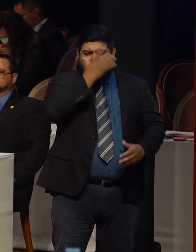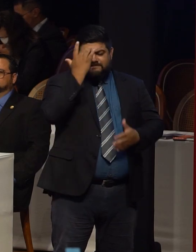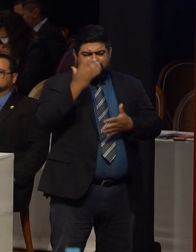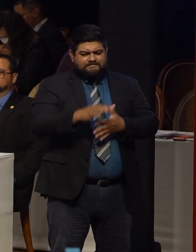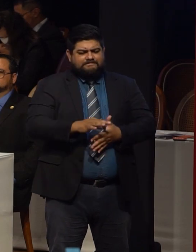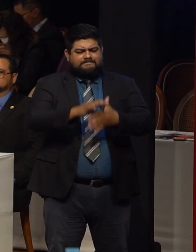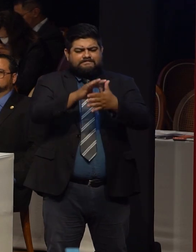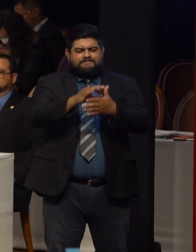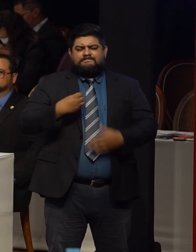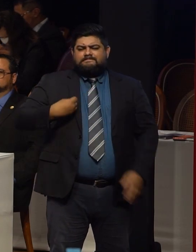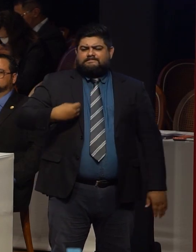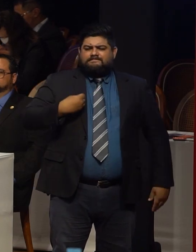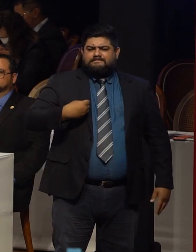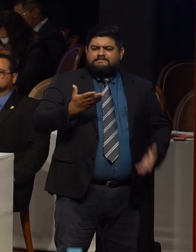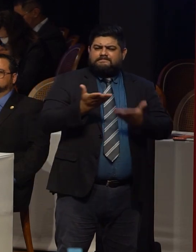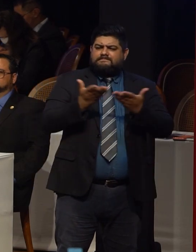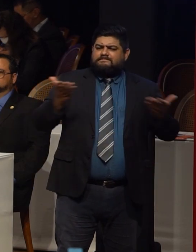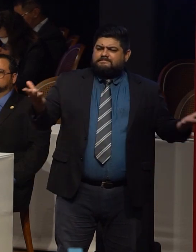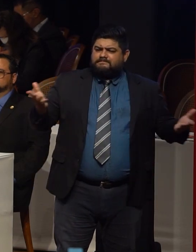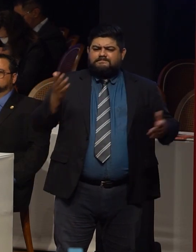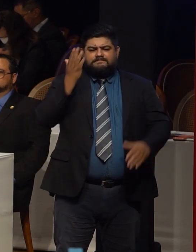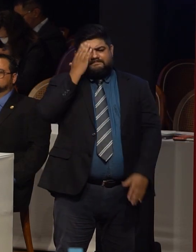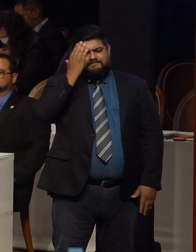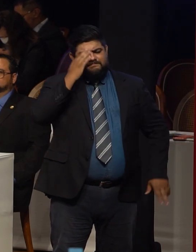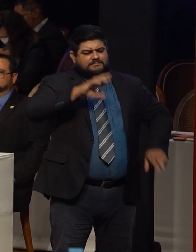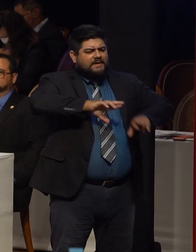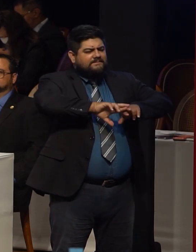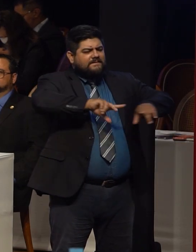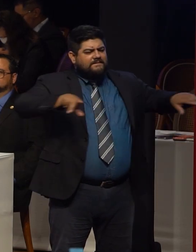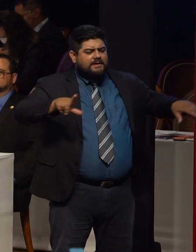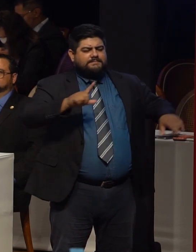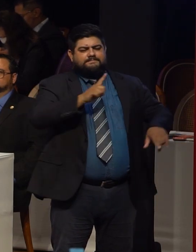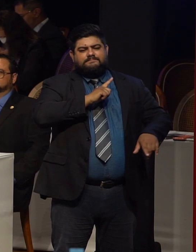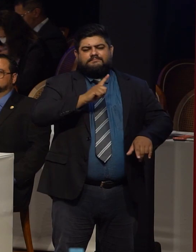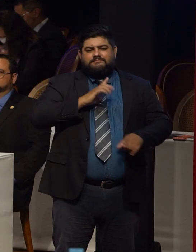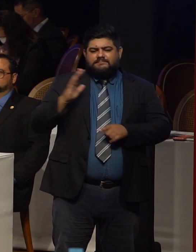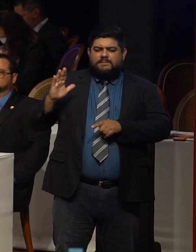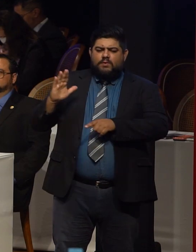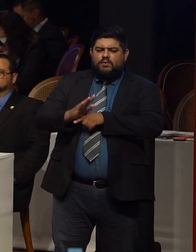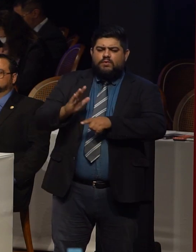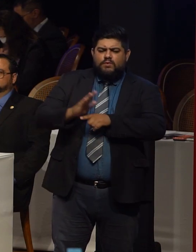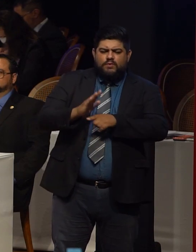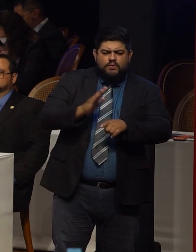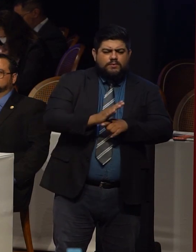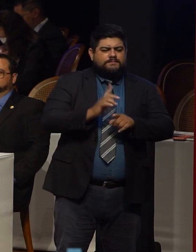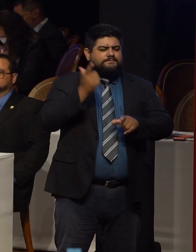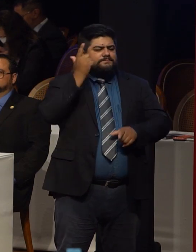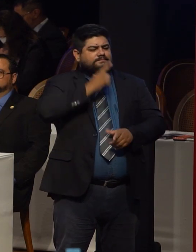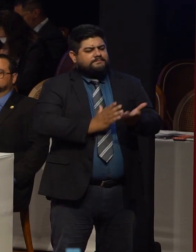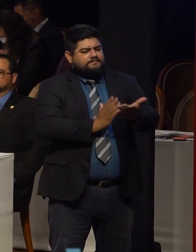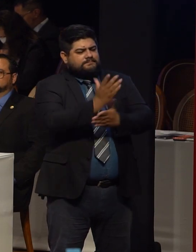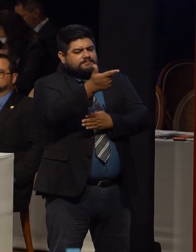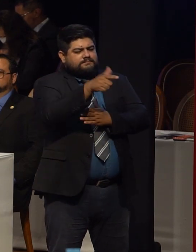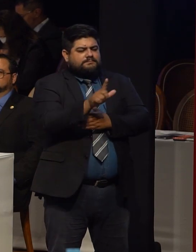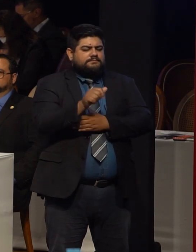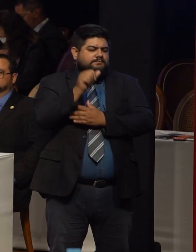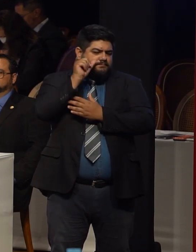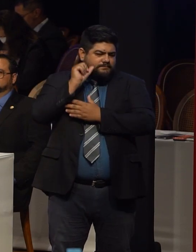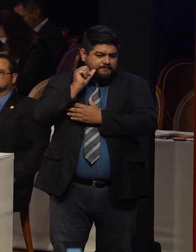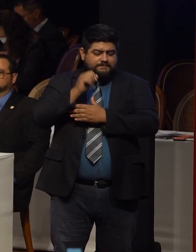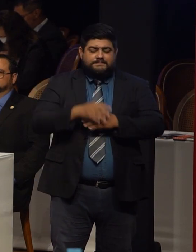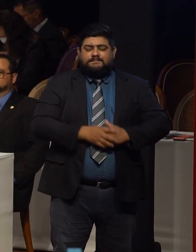aqui estão, né, que eu sei que tem muitas lideranças que ajudaram a construir a reeleição do governador.